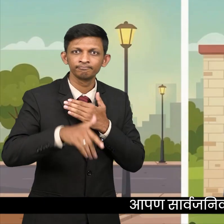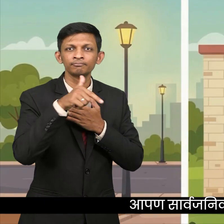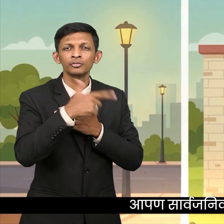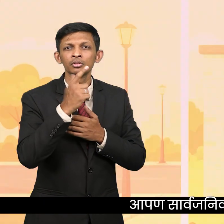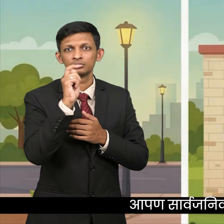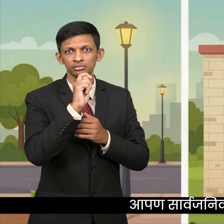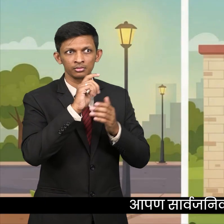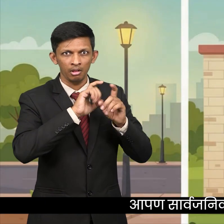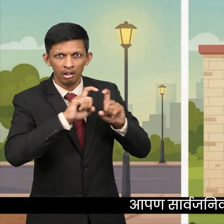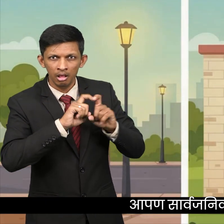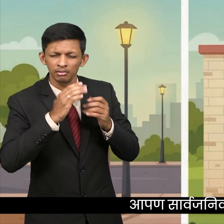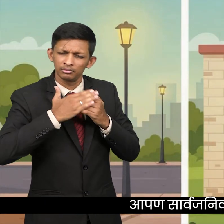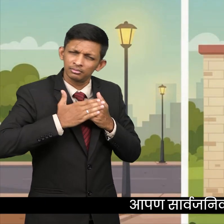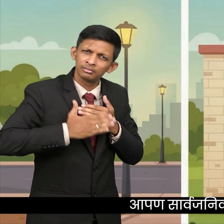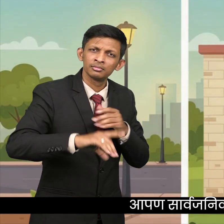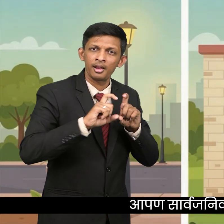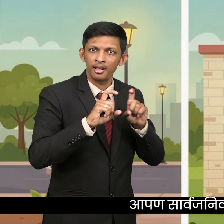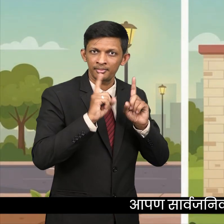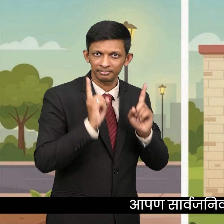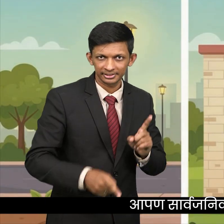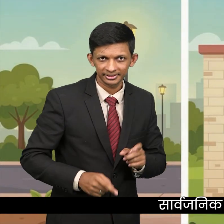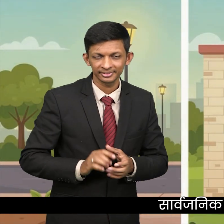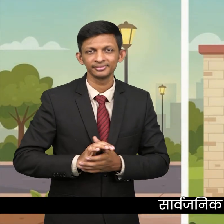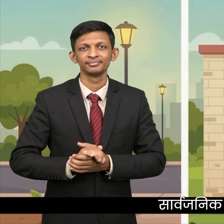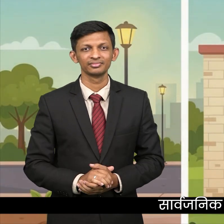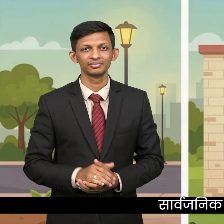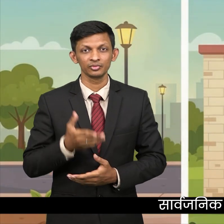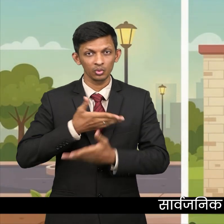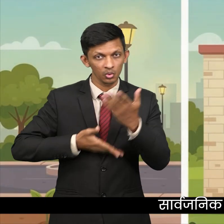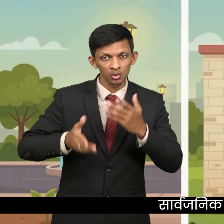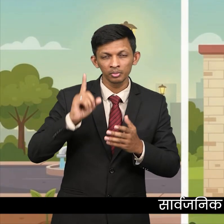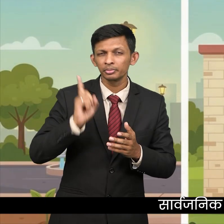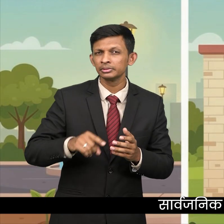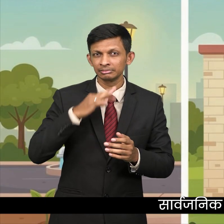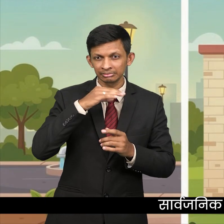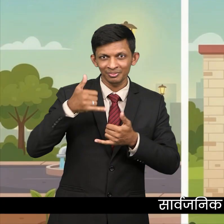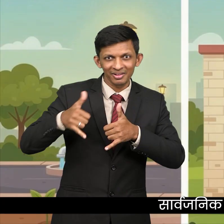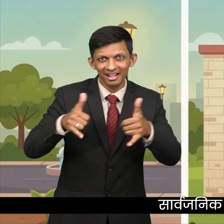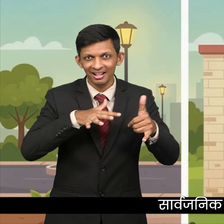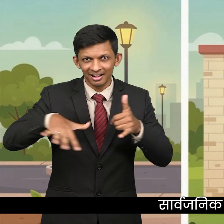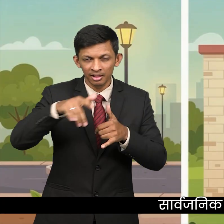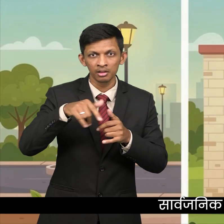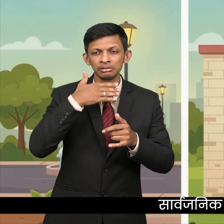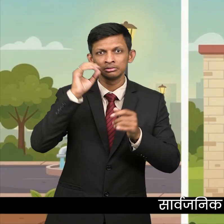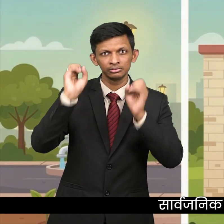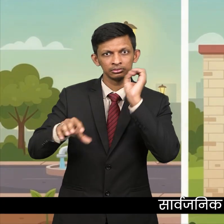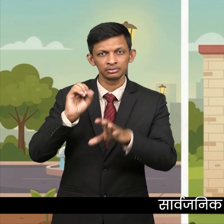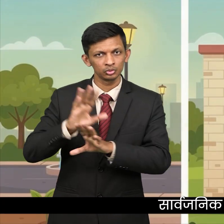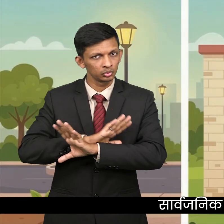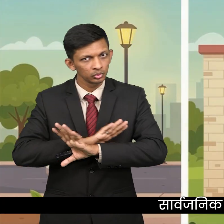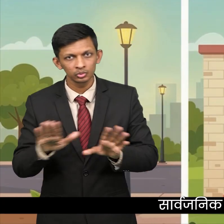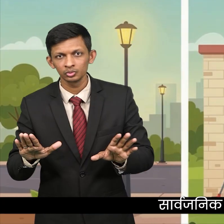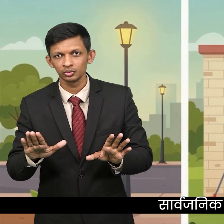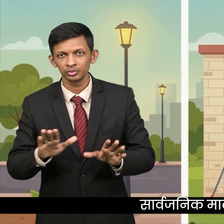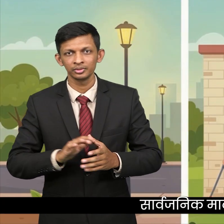सार्वजनिक शौचालये स्वच्छ ठेवली पाहिजेत. सार्वजनिक उद्यानांमध्ये कचरा टाकू नये.